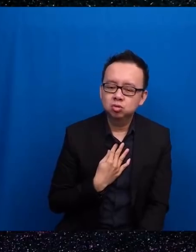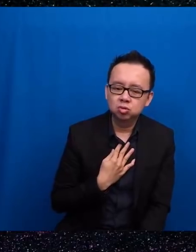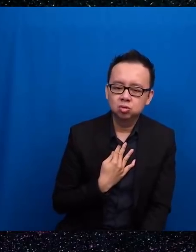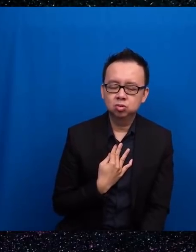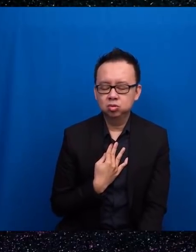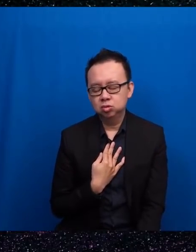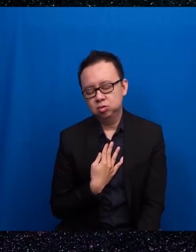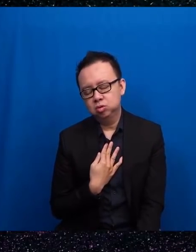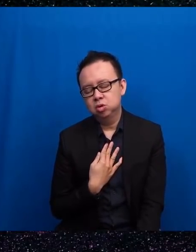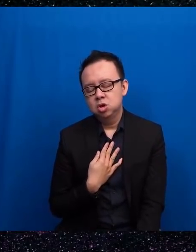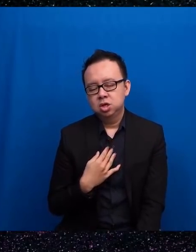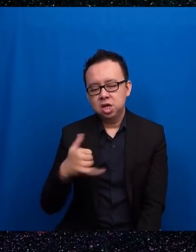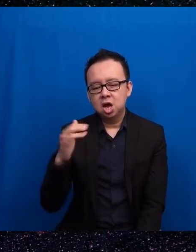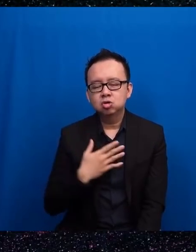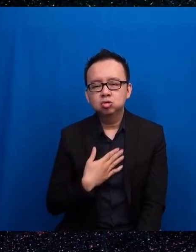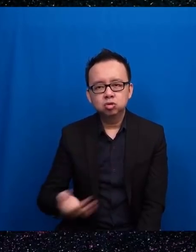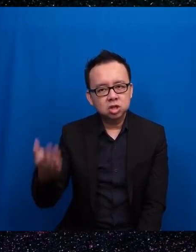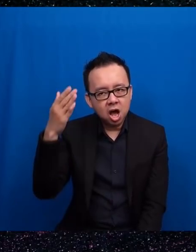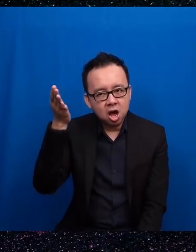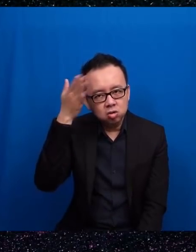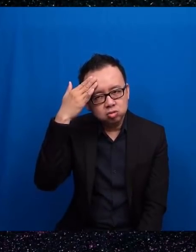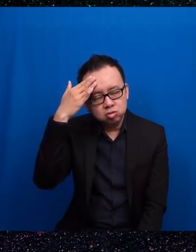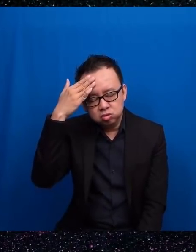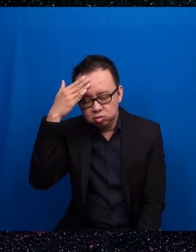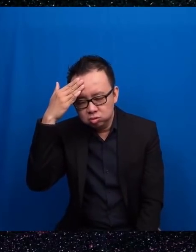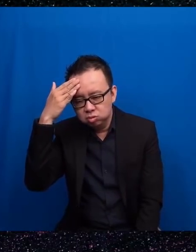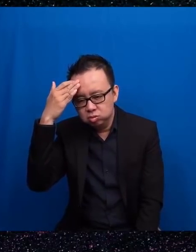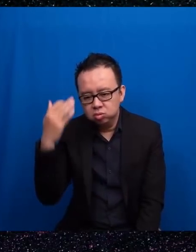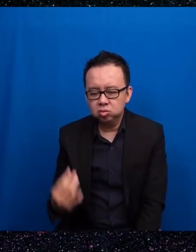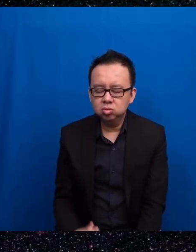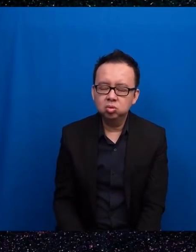bagiku. Yang ku tahu, yang ku tahu